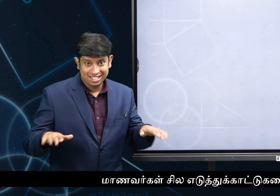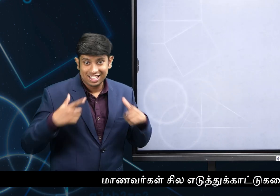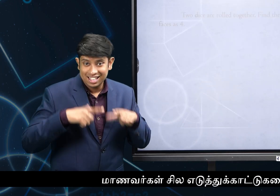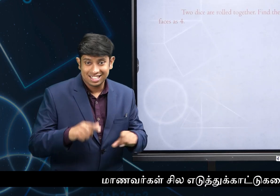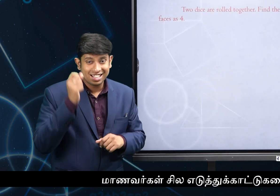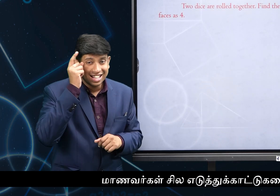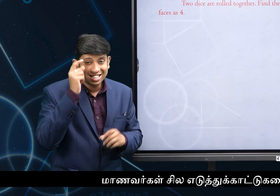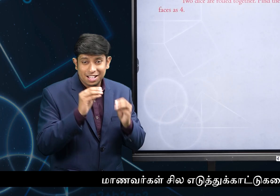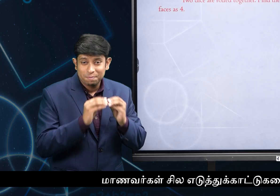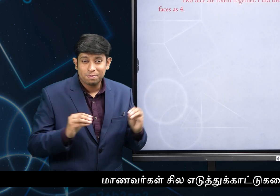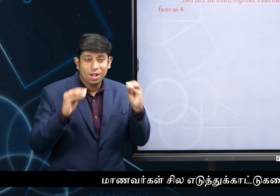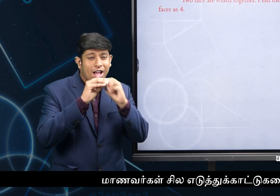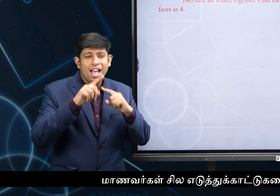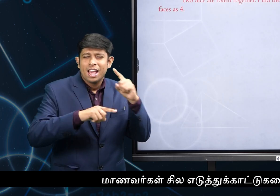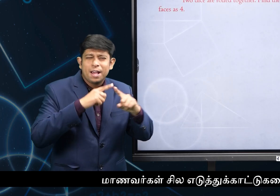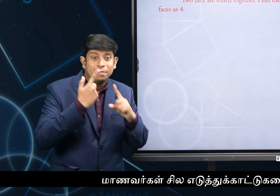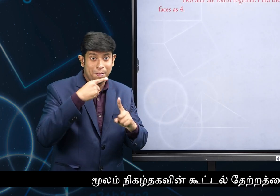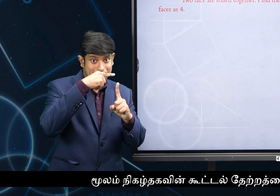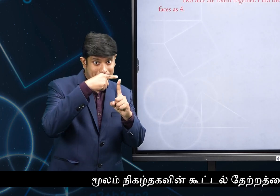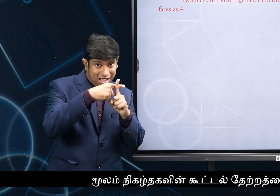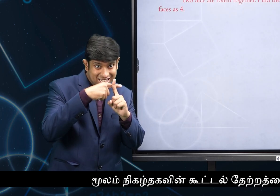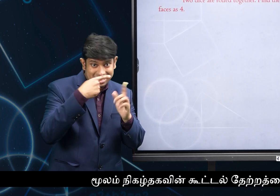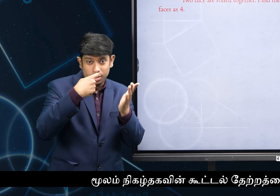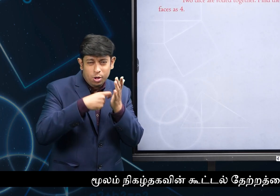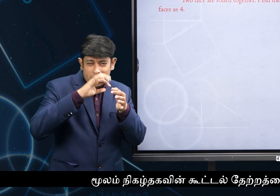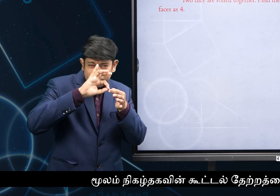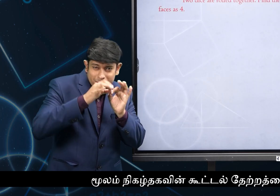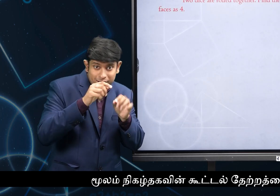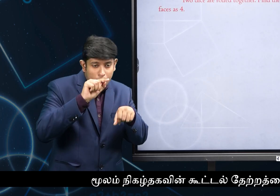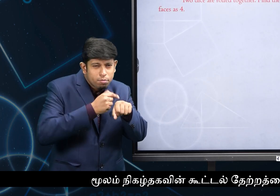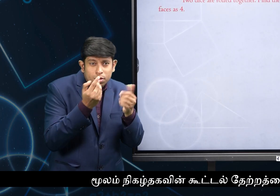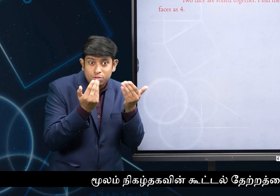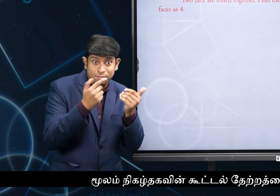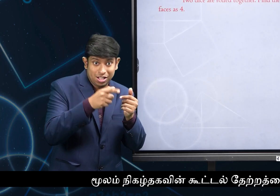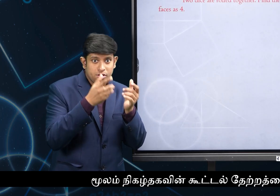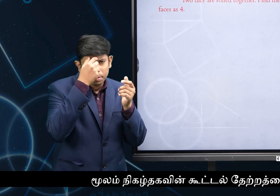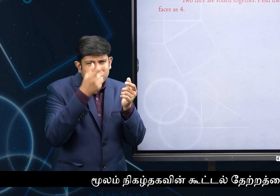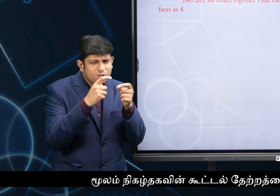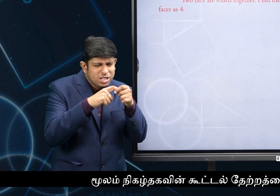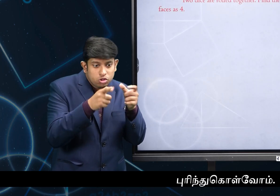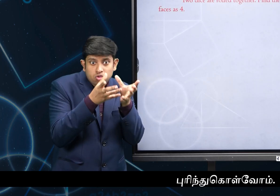மாணவர்களே, சில எடுத்துக்காட்டுகளை தீர்ப்பதின் மூலம் நிகழ்தகவின் கூட்டல் தேற்றத்தை பற்றி மேலும் புரிந்து